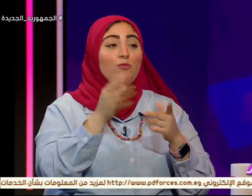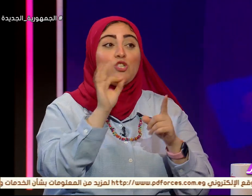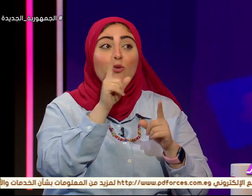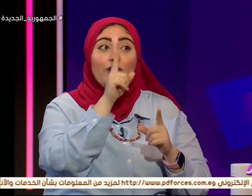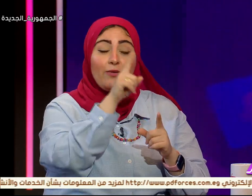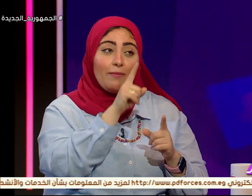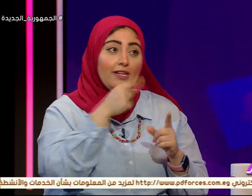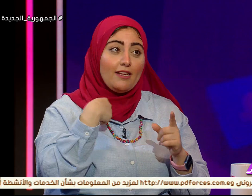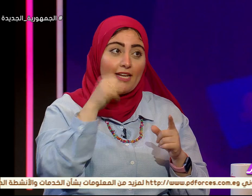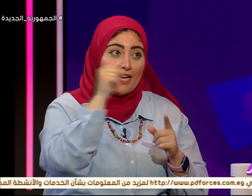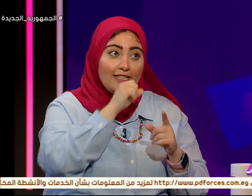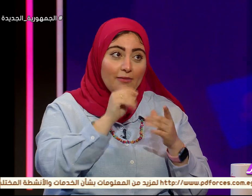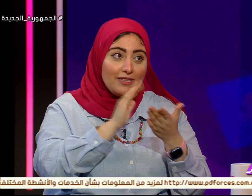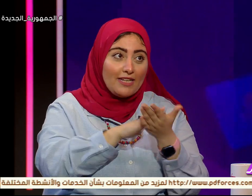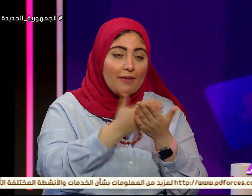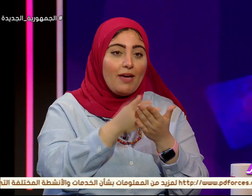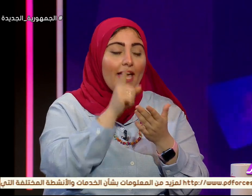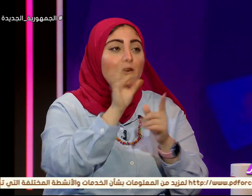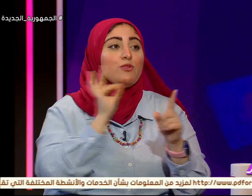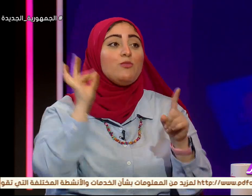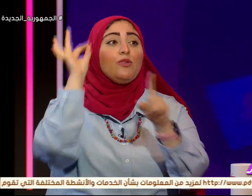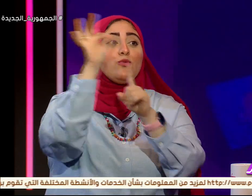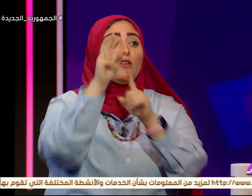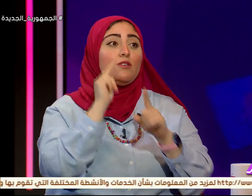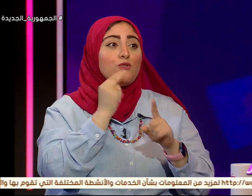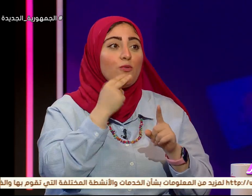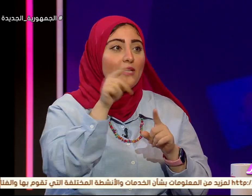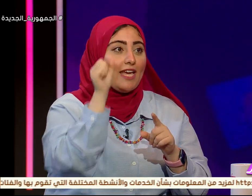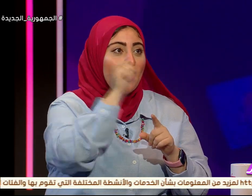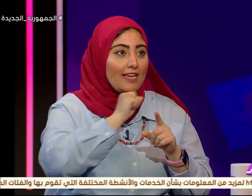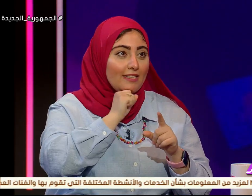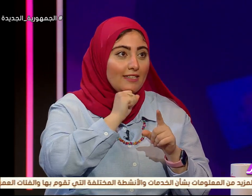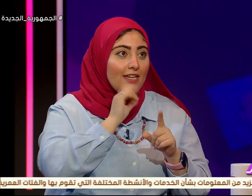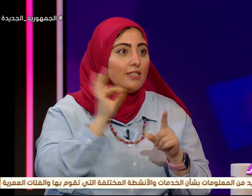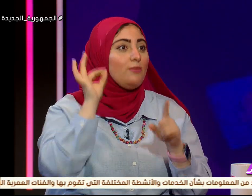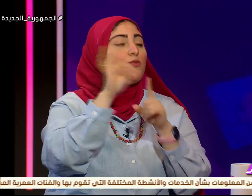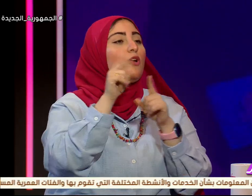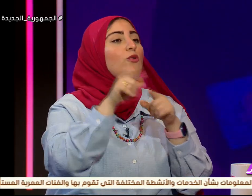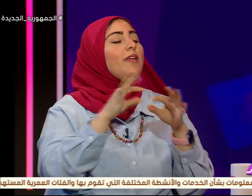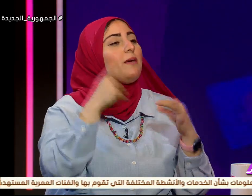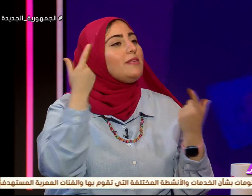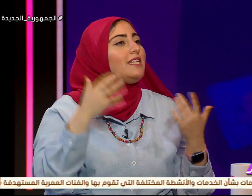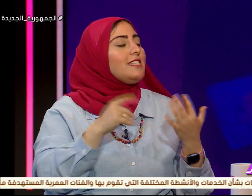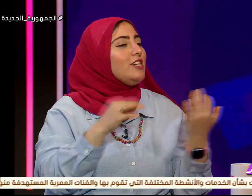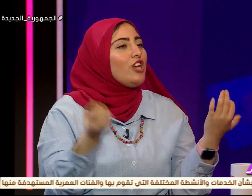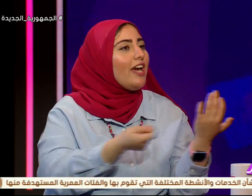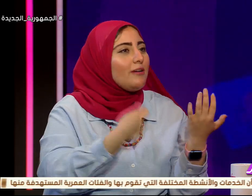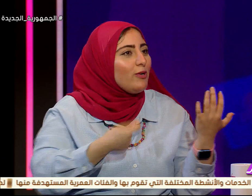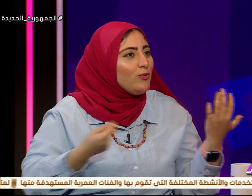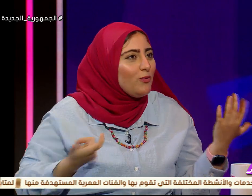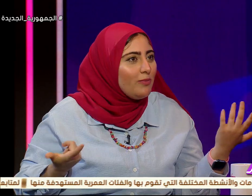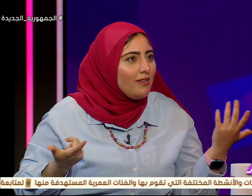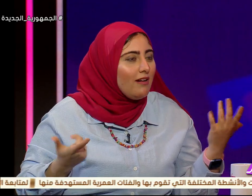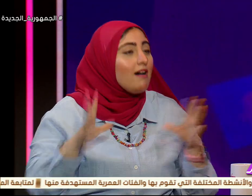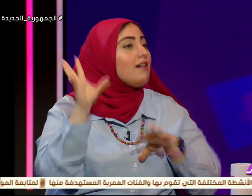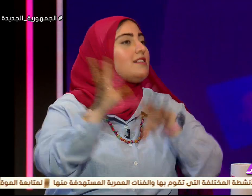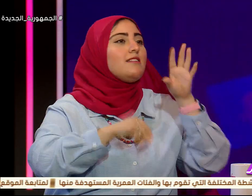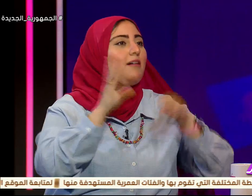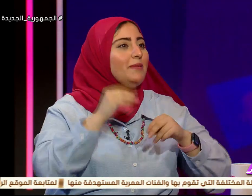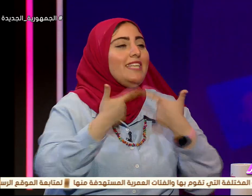ومش وكمان انا الاغاني اللي بترجمها هي مش بتوصل للصم ان هي اغاني، دي بتوصل لهم ان هي مثلا زي شعر مكتوب، قصه